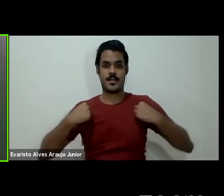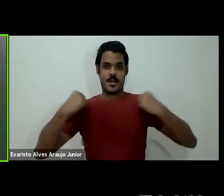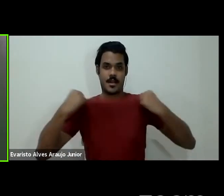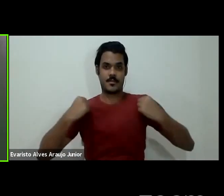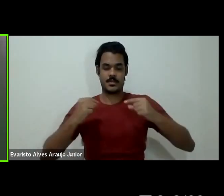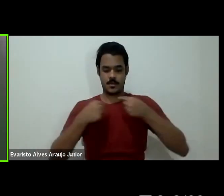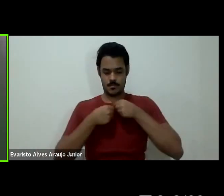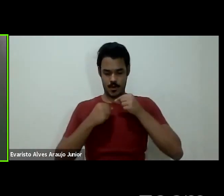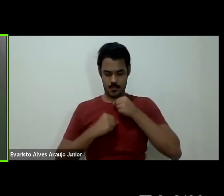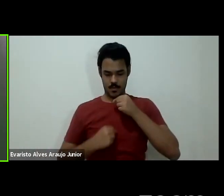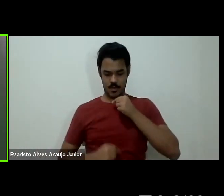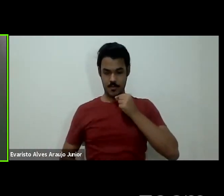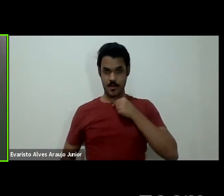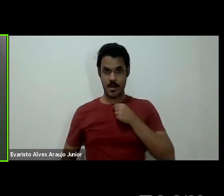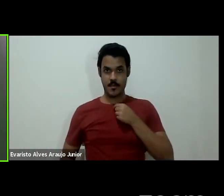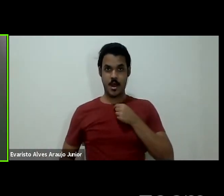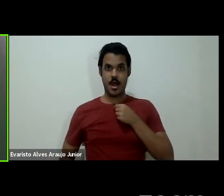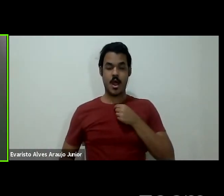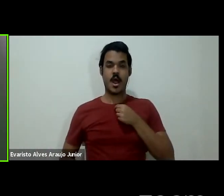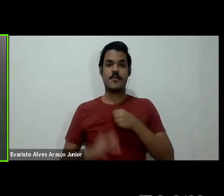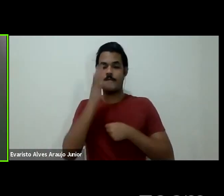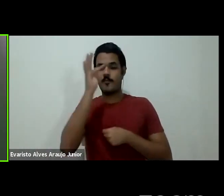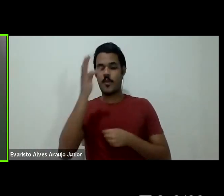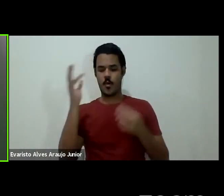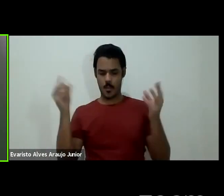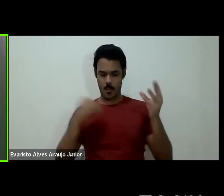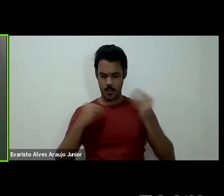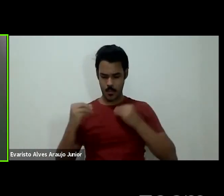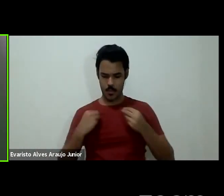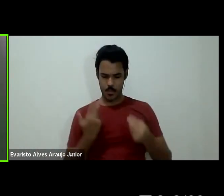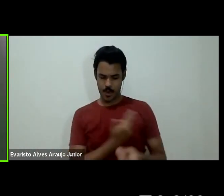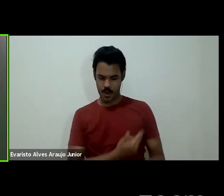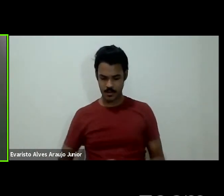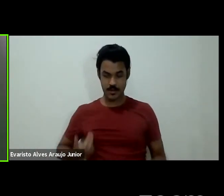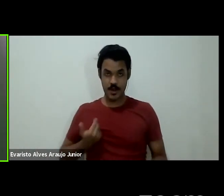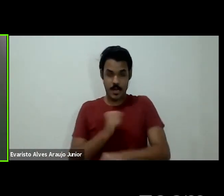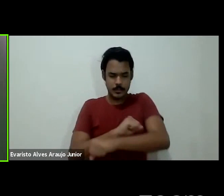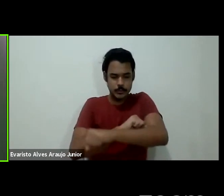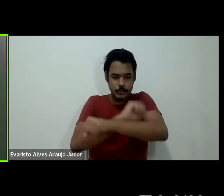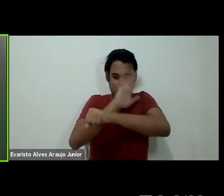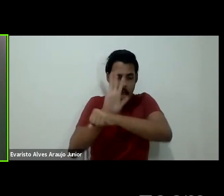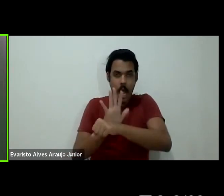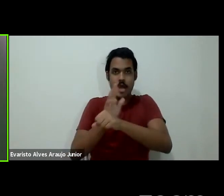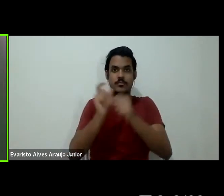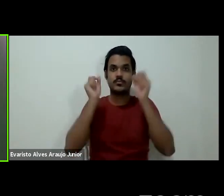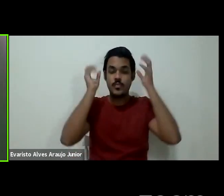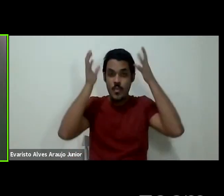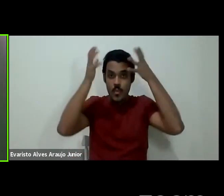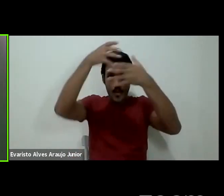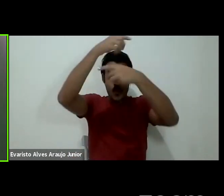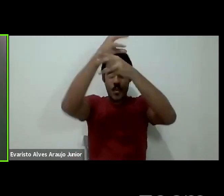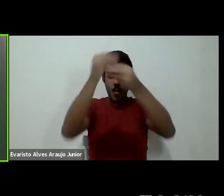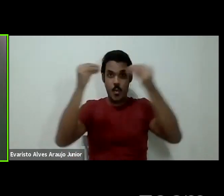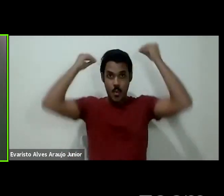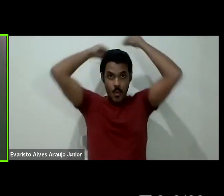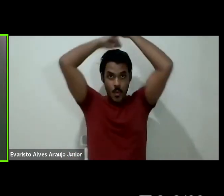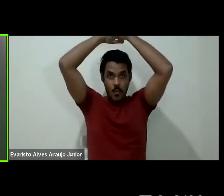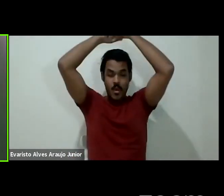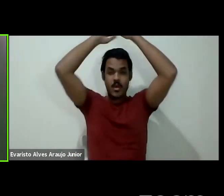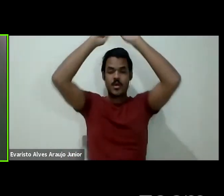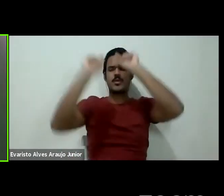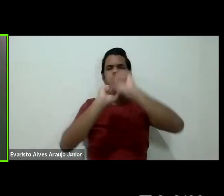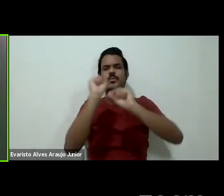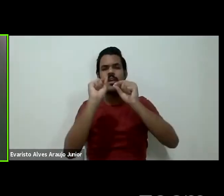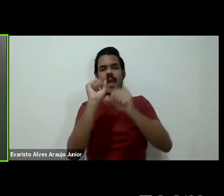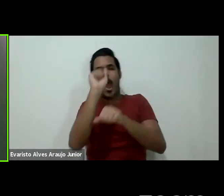botão florida, eu sou negro de pele clara. O meu turbante é um azul com algumas